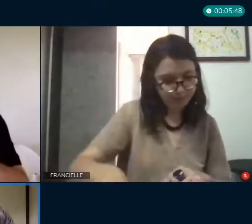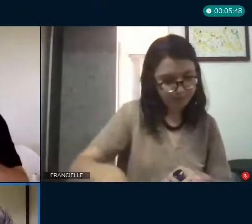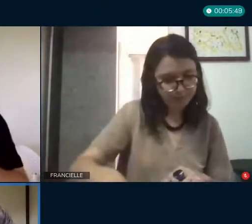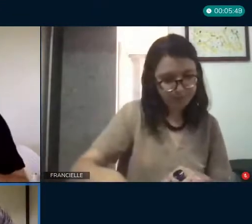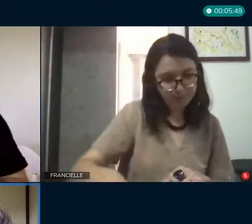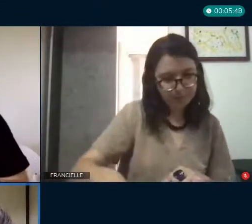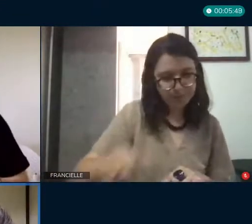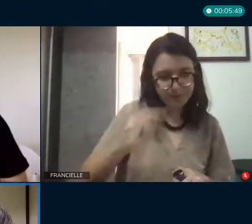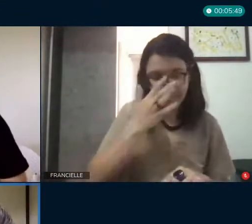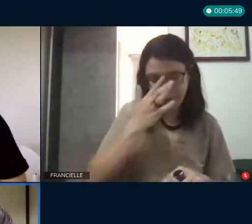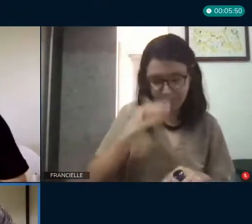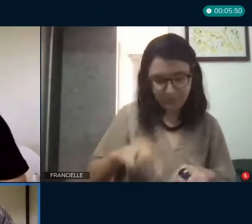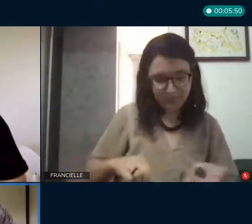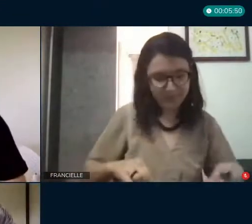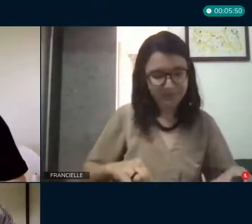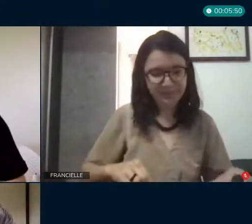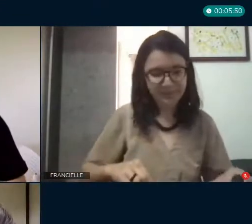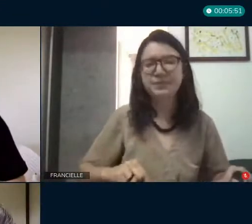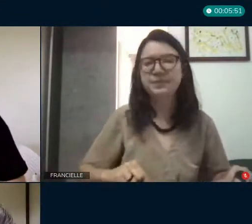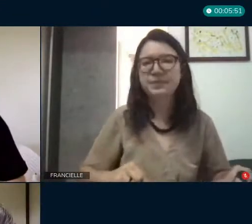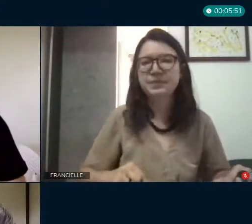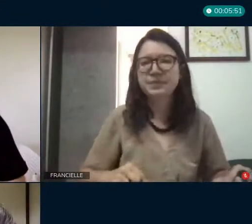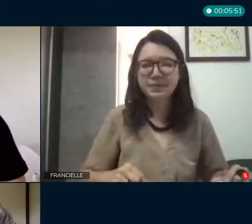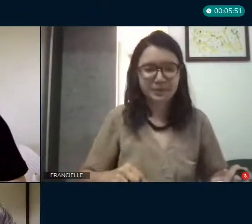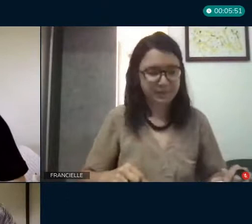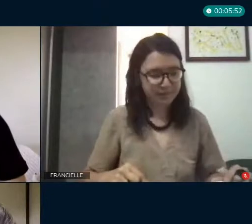Na página 24,